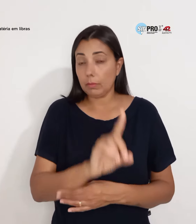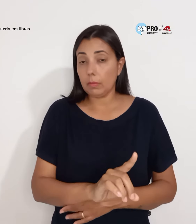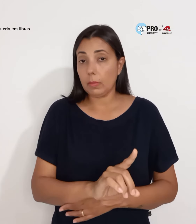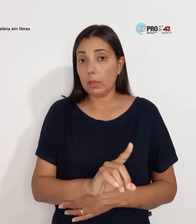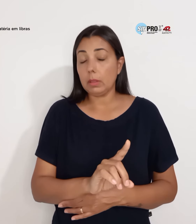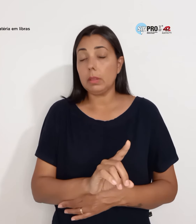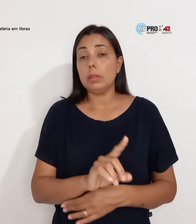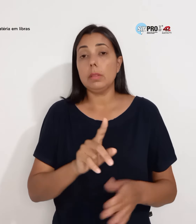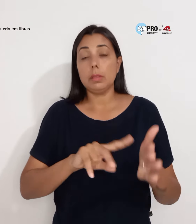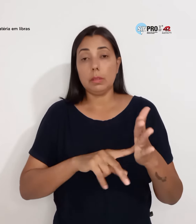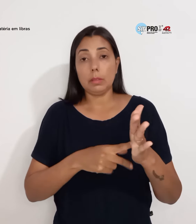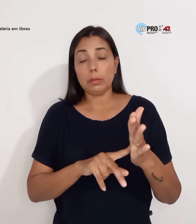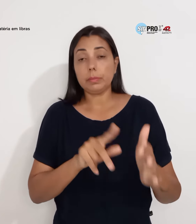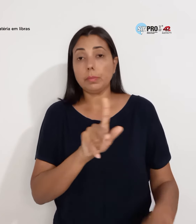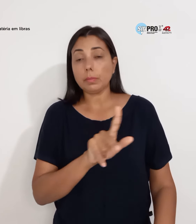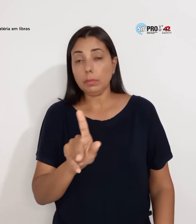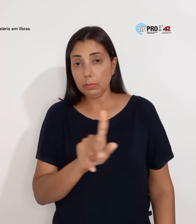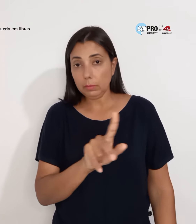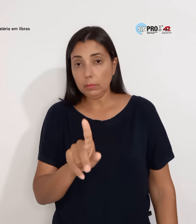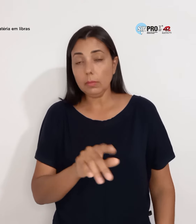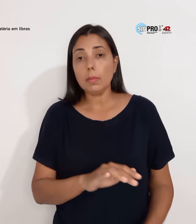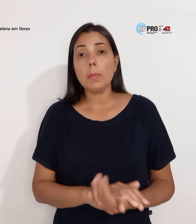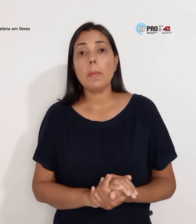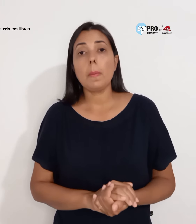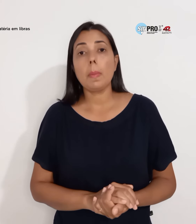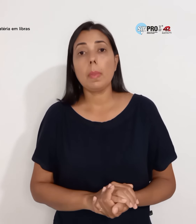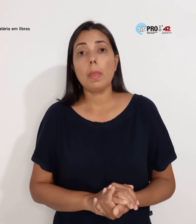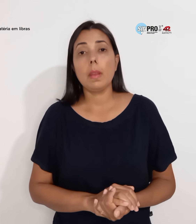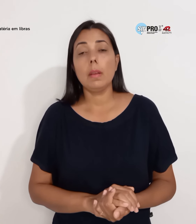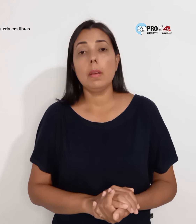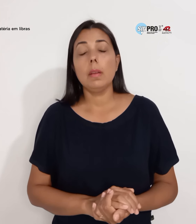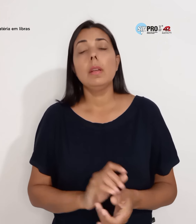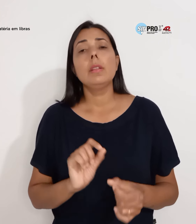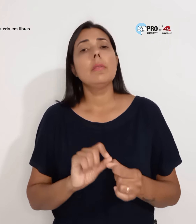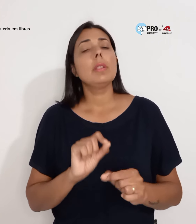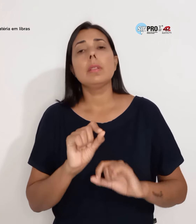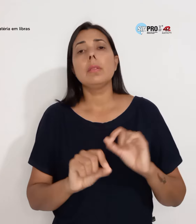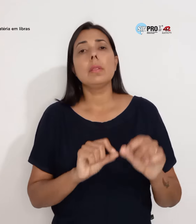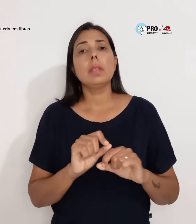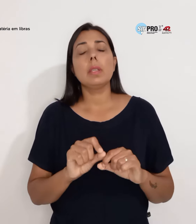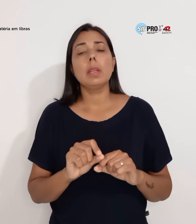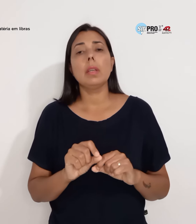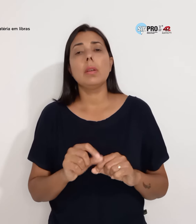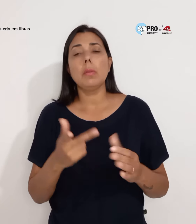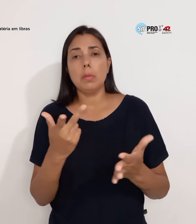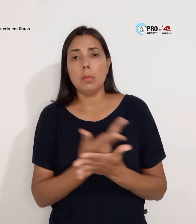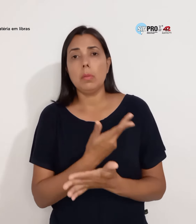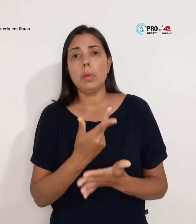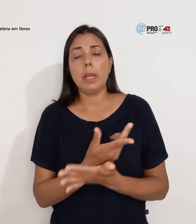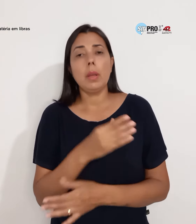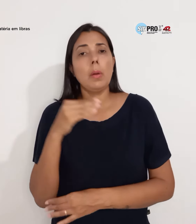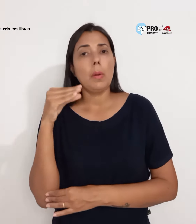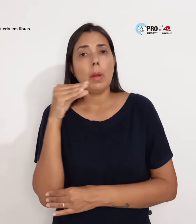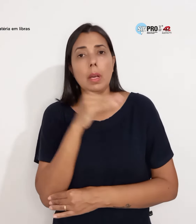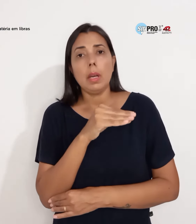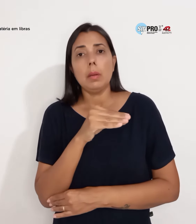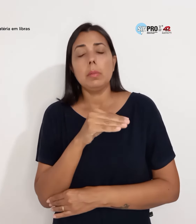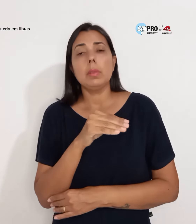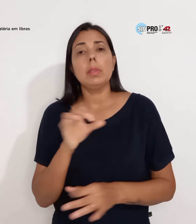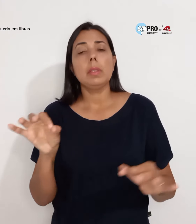diretoria colegiada do Simpro-DF, é a de promover um sucateamento acelerado e a